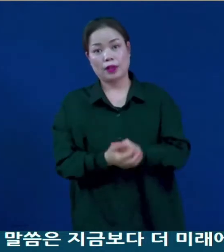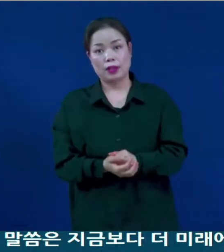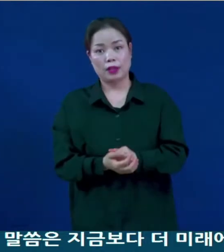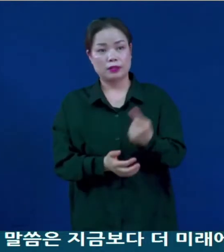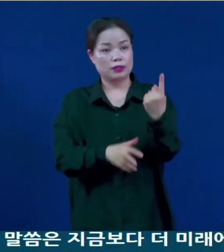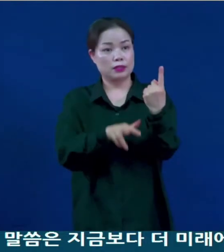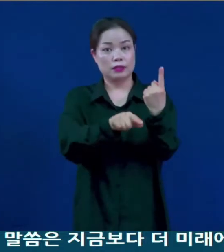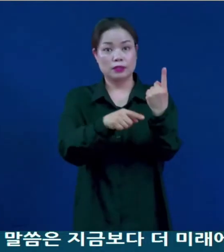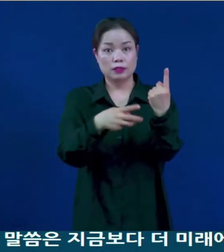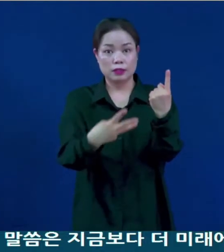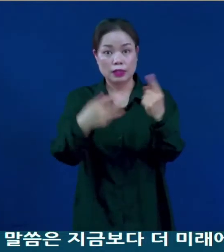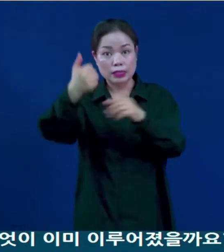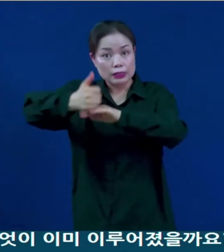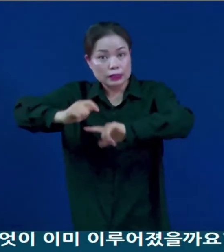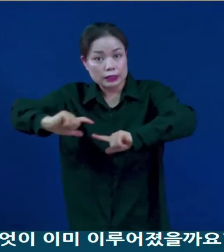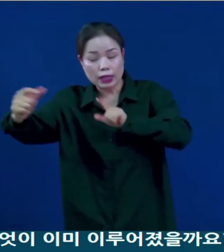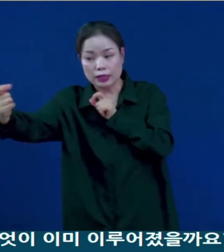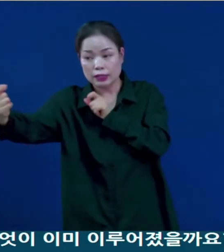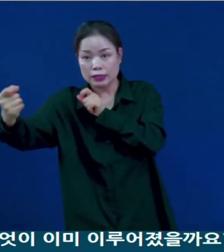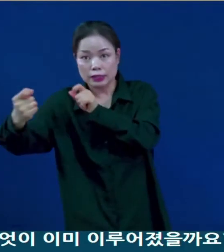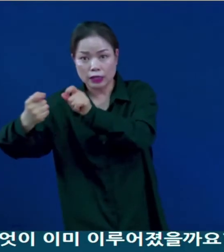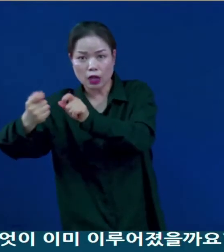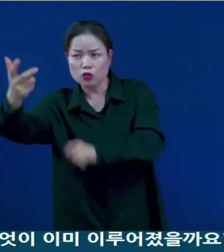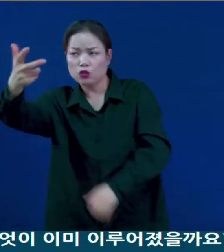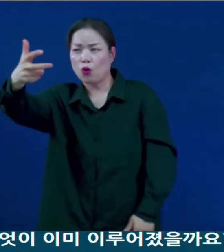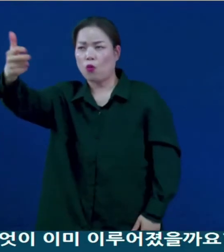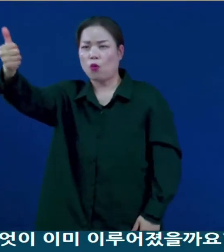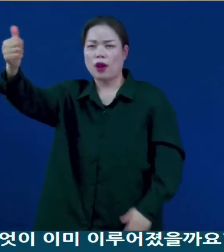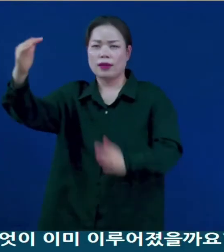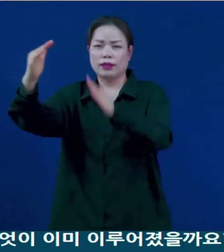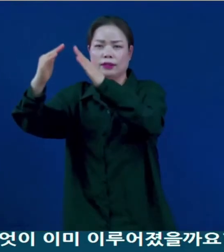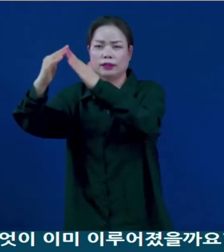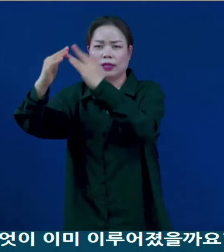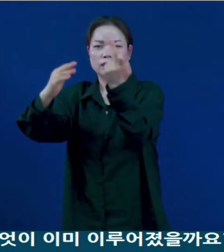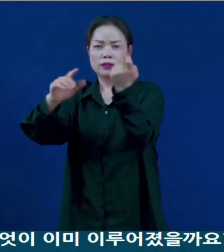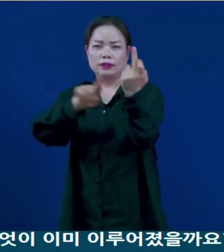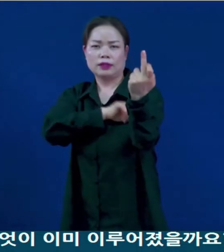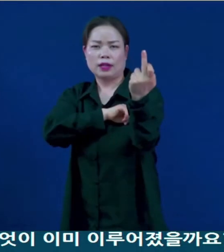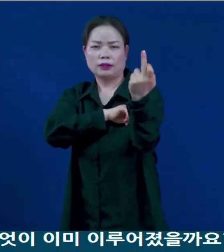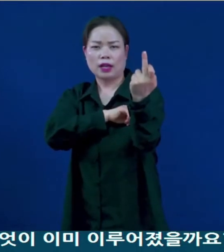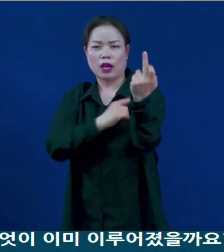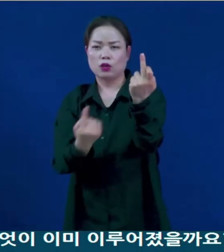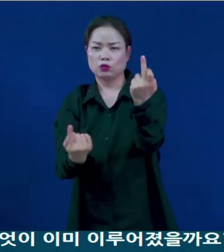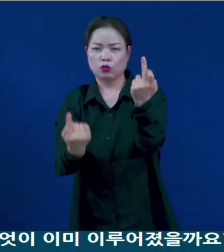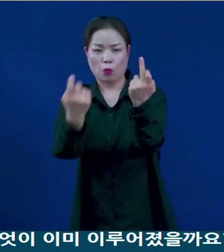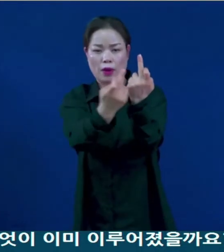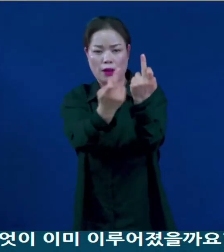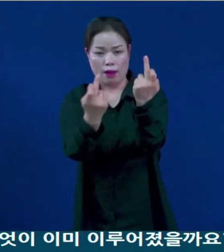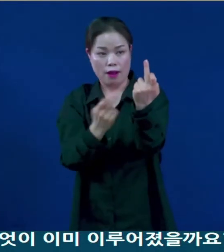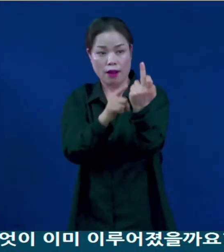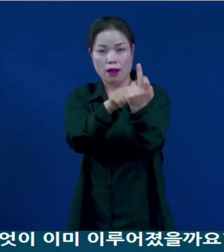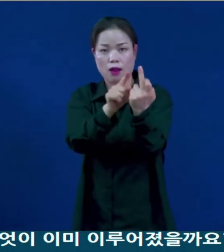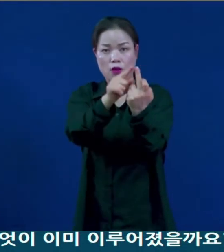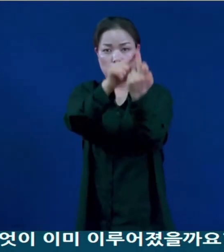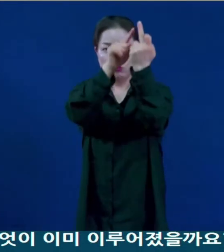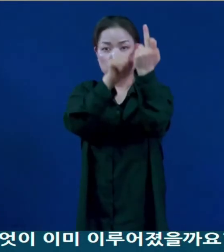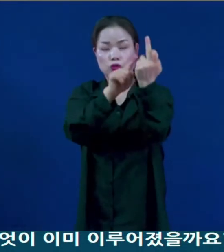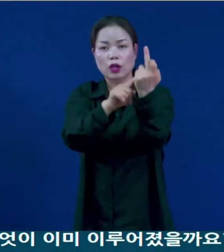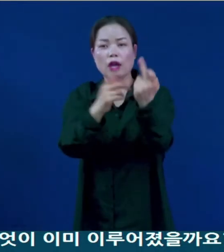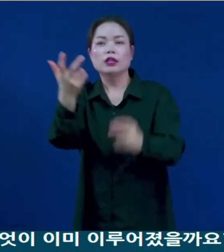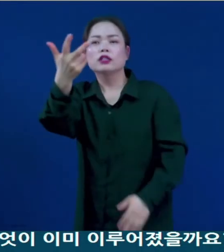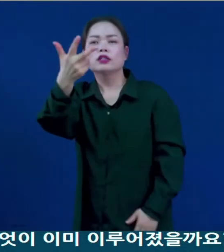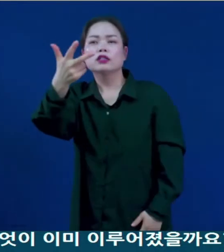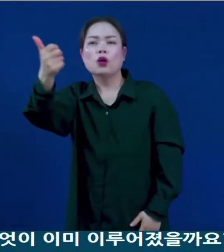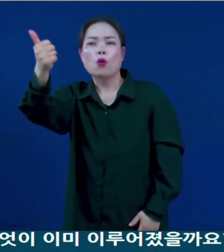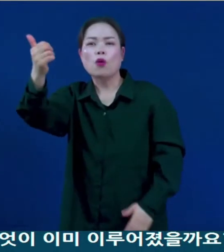1절 말씀에 끝날에 이르러 여호와의 전의 산이 가장 높아지리라고 예언합니다. 여호와의